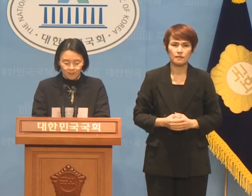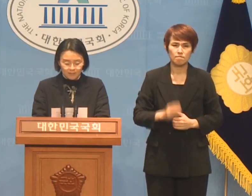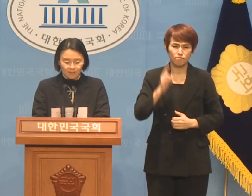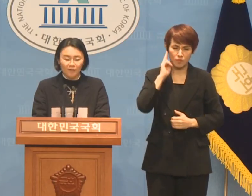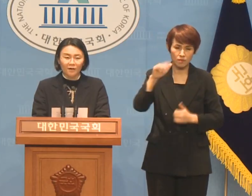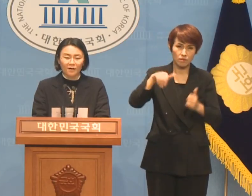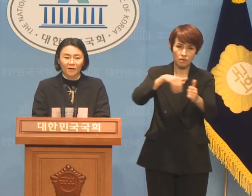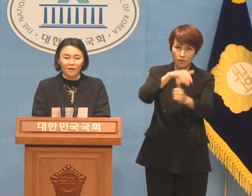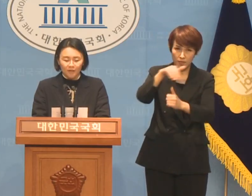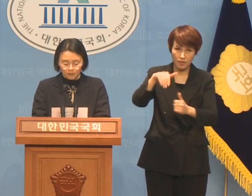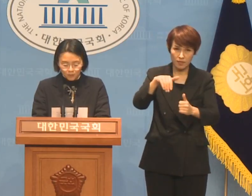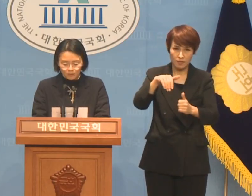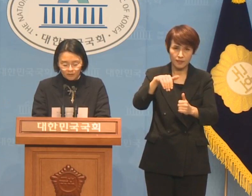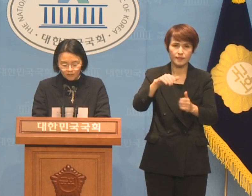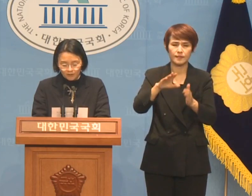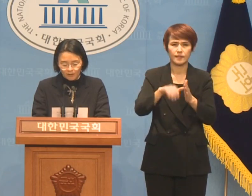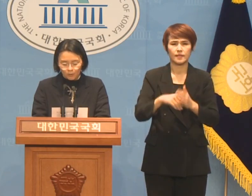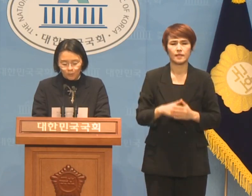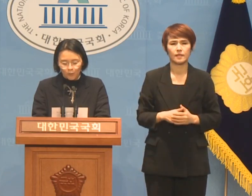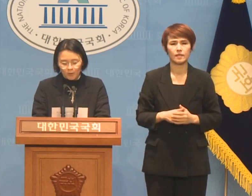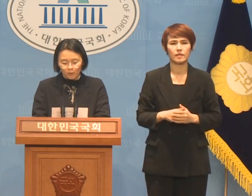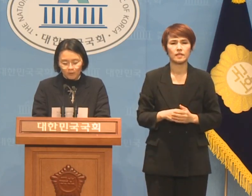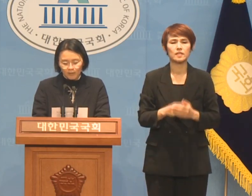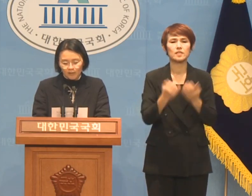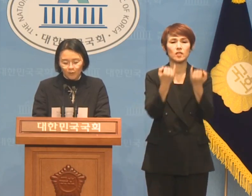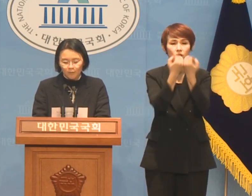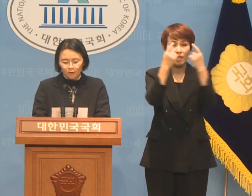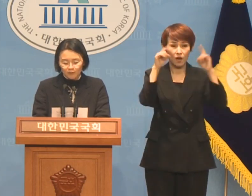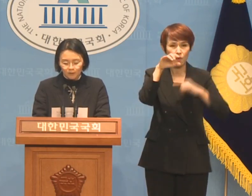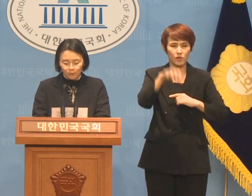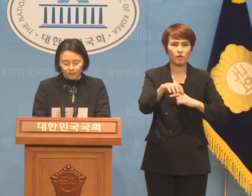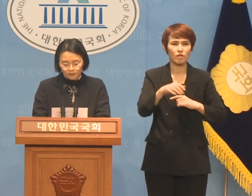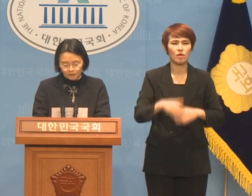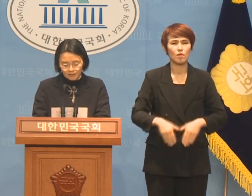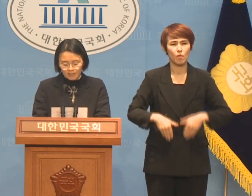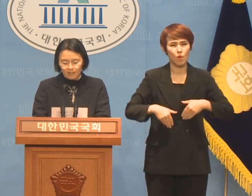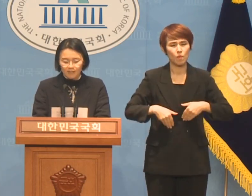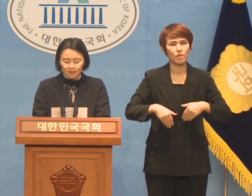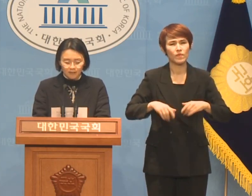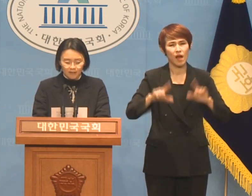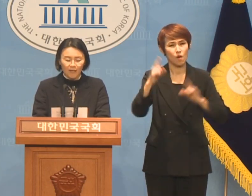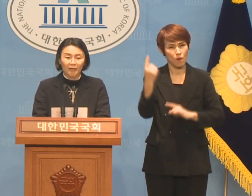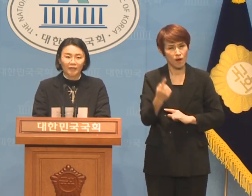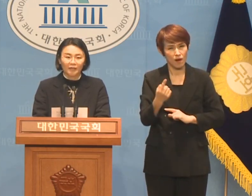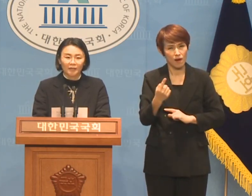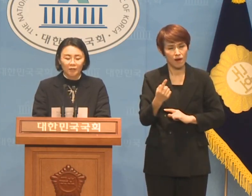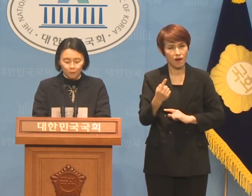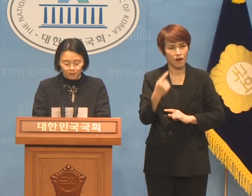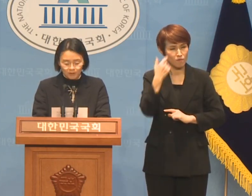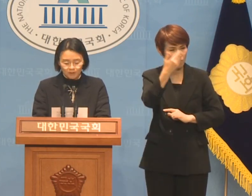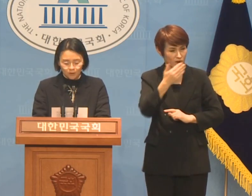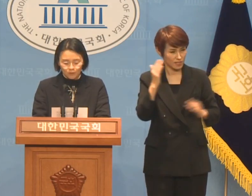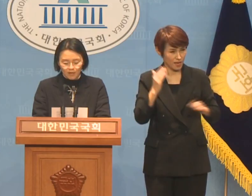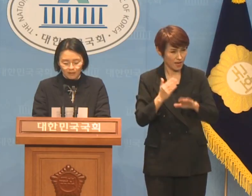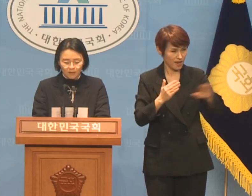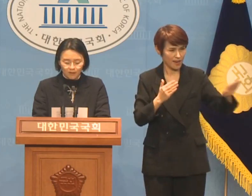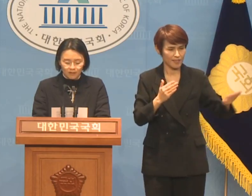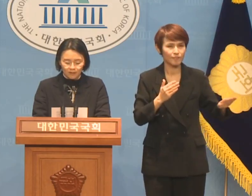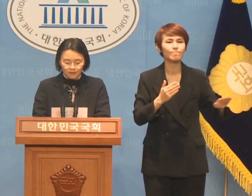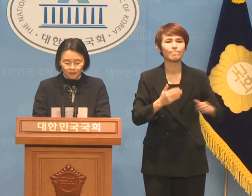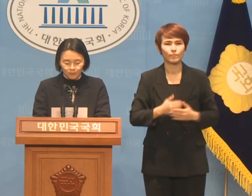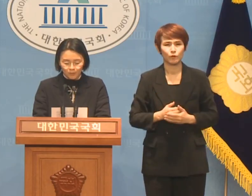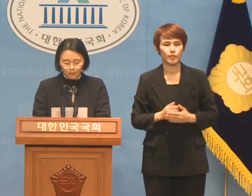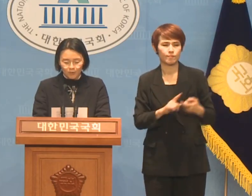상황에 맞서 동덕여대에도 봄이 오는가 되묻는 동덕여대 재학생들에게 우리는 더욱